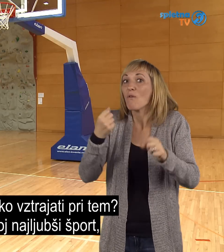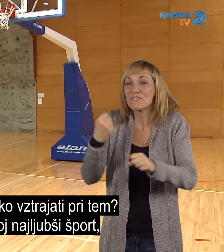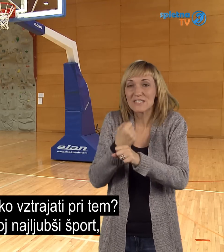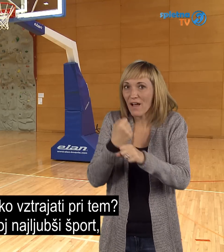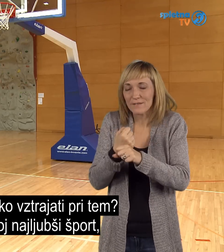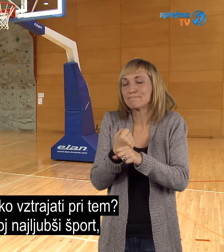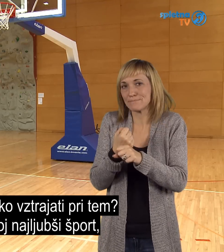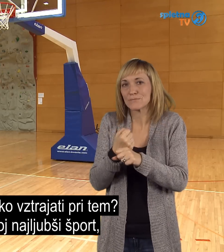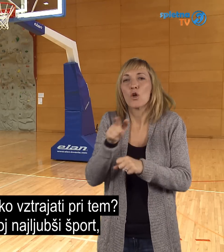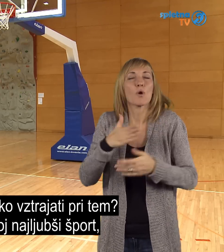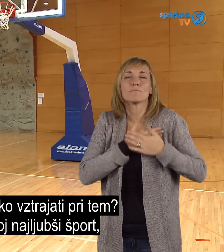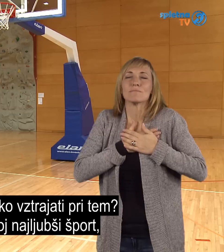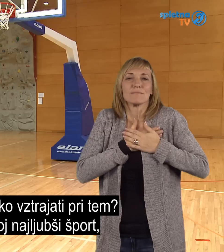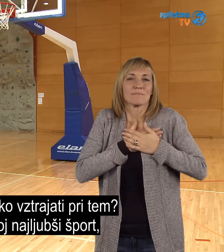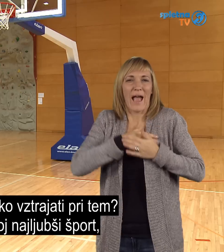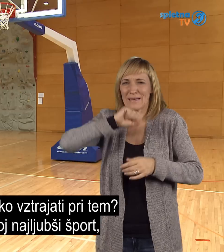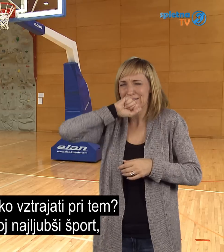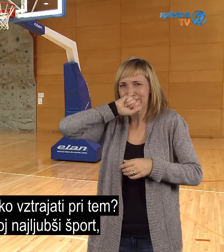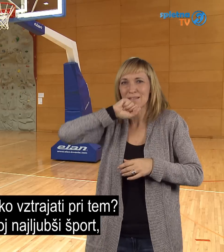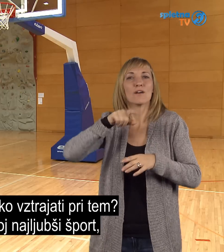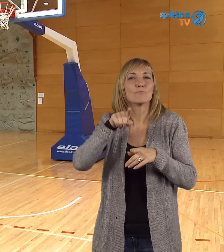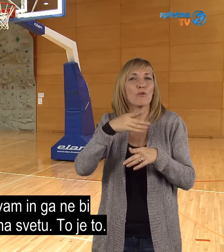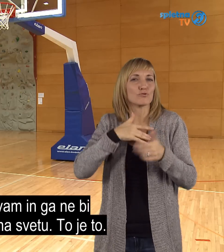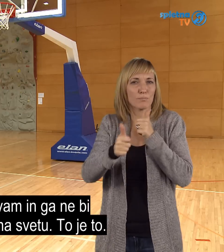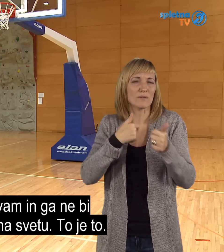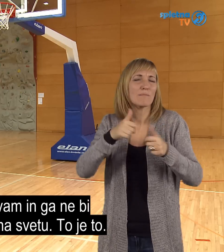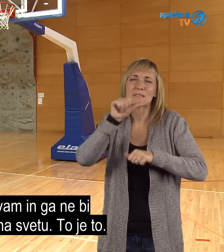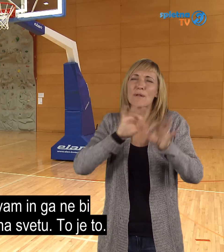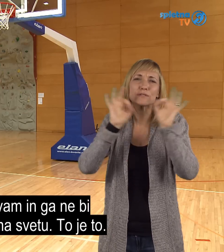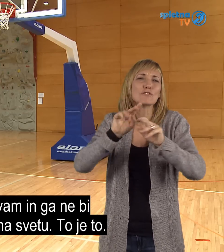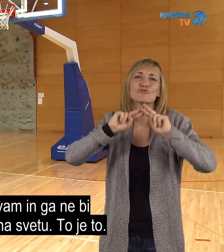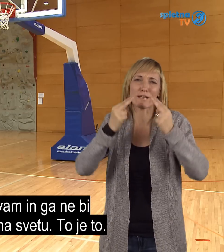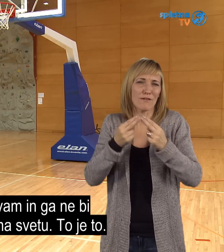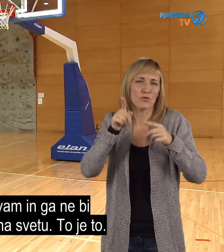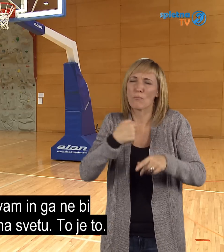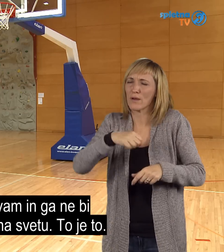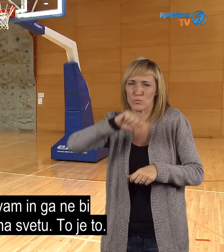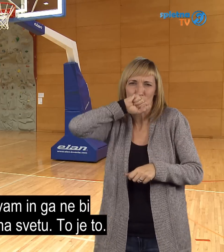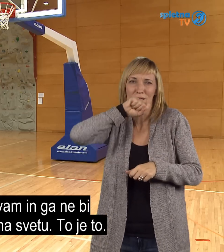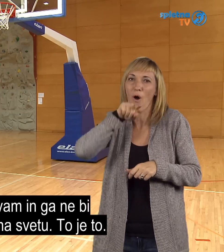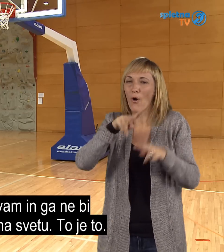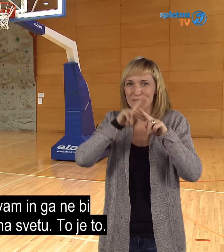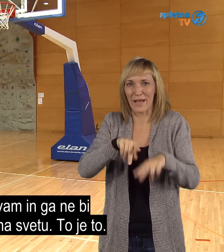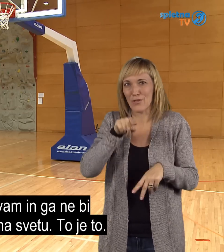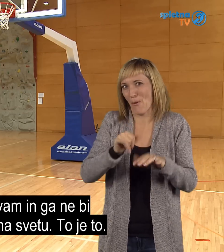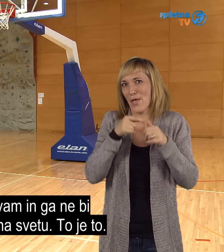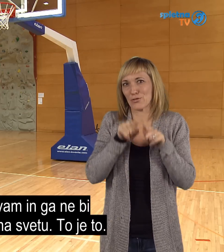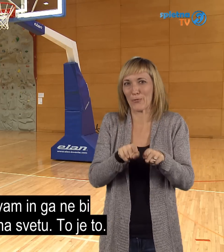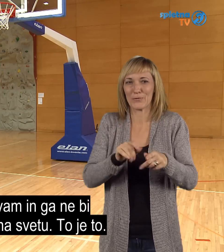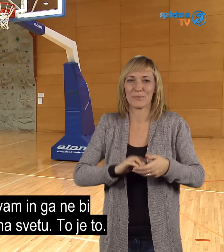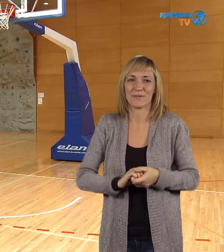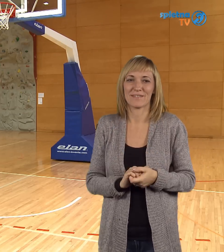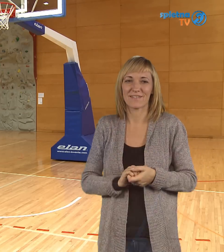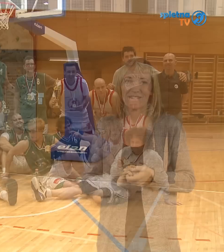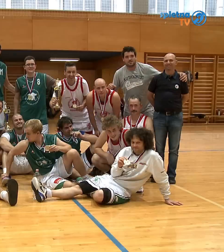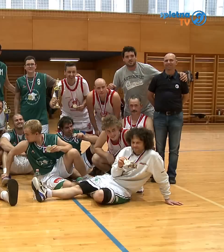kako ustrajati pri temu, ja, zaradi tega, ker to pač moj najljubši šport, v katerem uživam, ga ne bi zamenil za nič na svetu, tako da to je